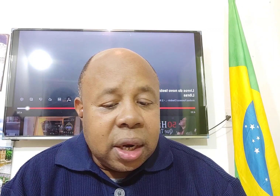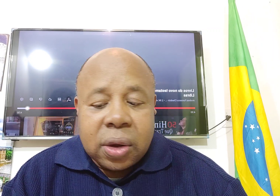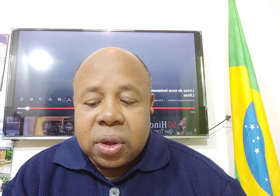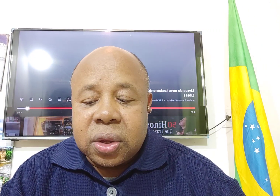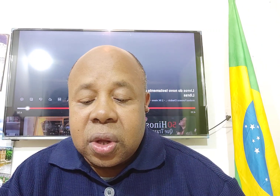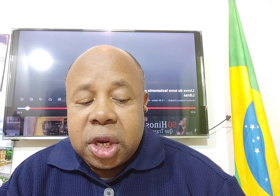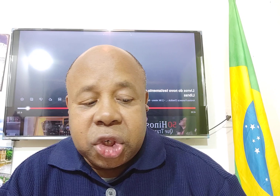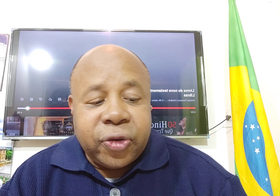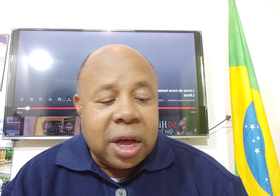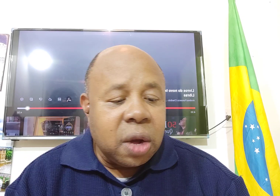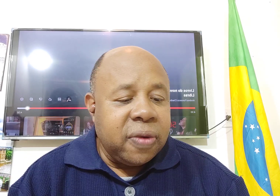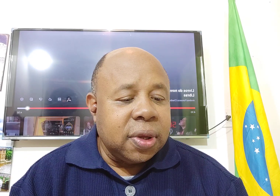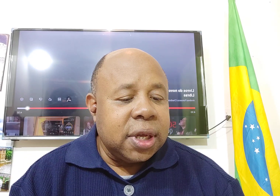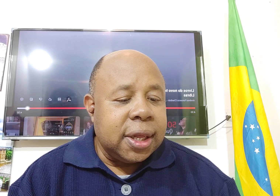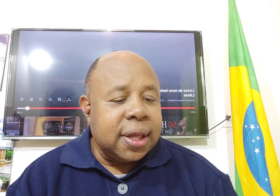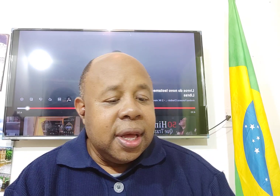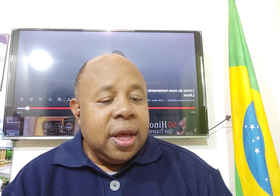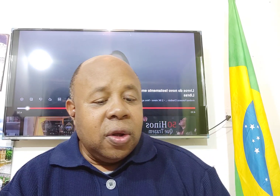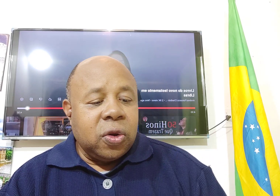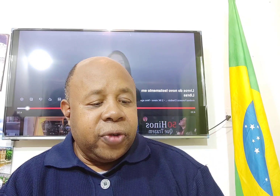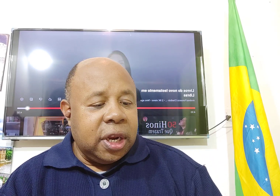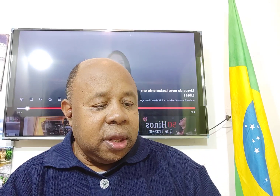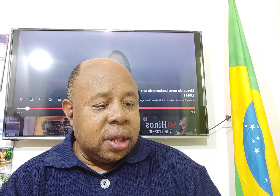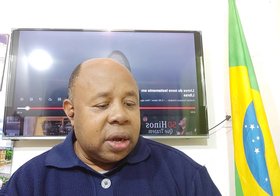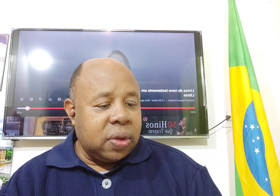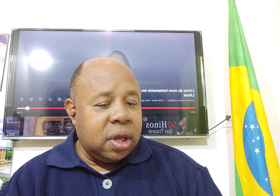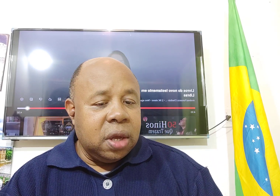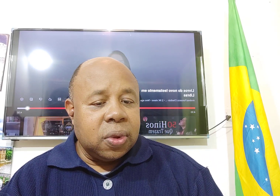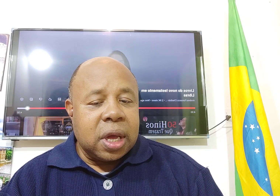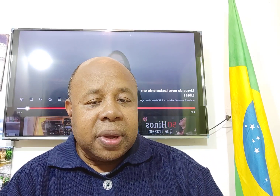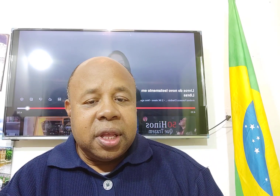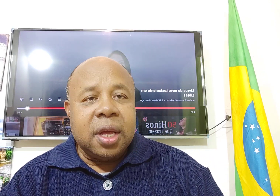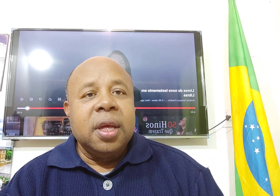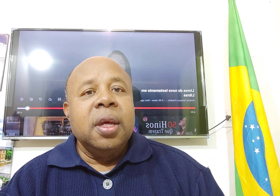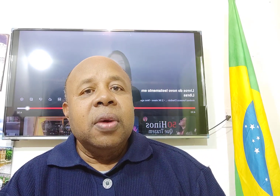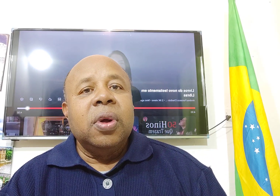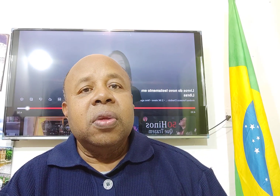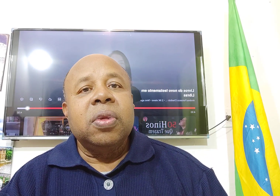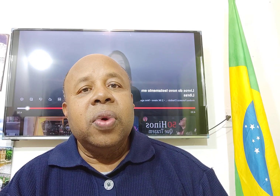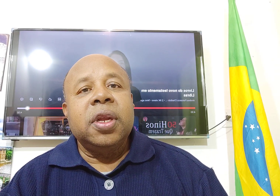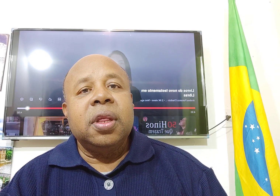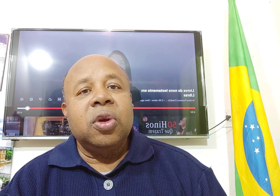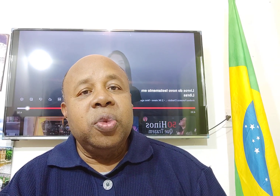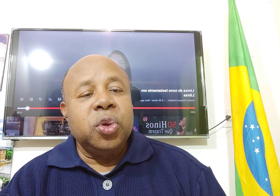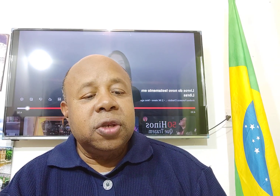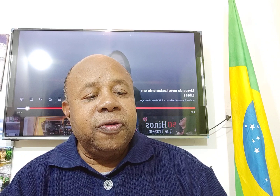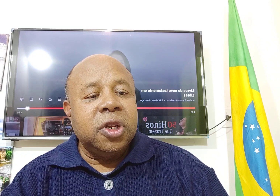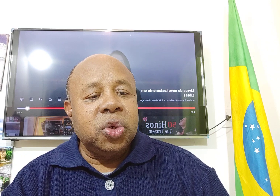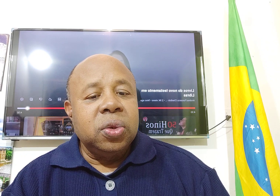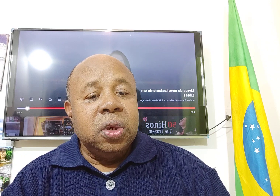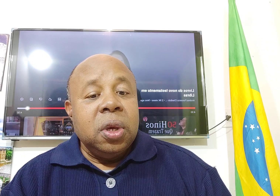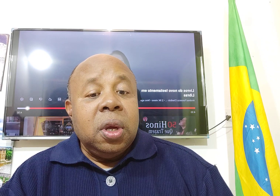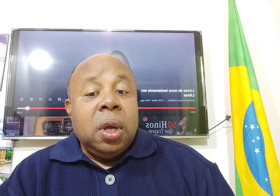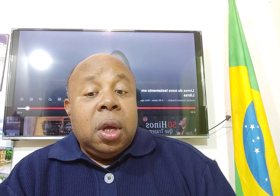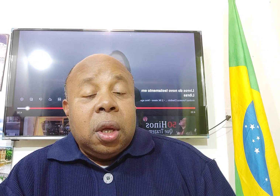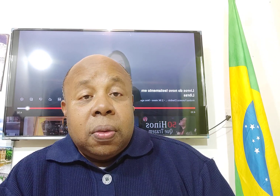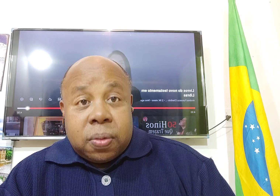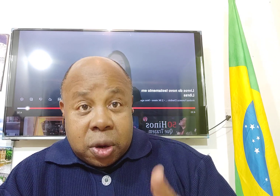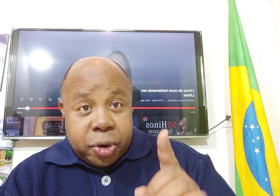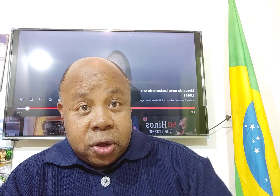não, deixa eu falar uma coisa pra vocês. Eu tô feliz, né? Conseguimos aí bater quantos? 55 minutos de vídeo. Depois eu